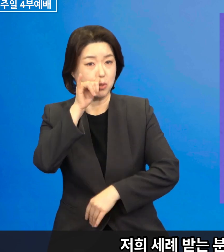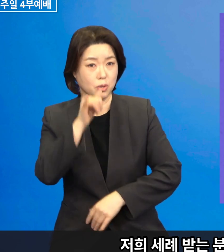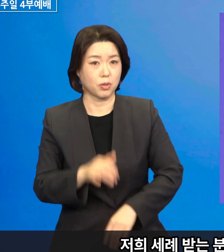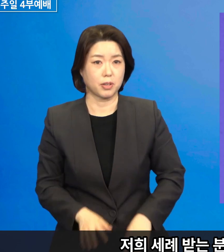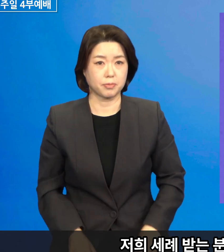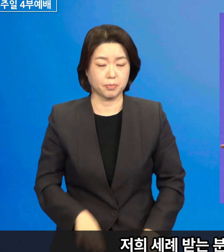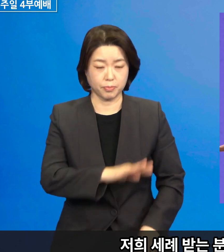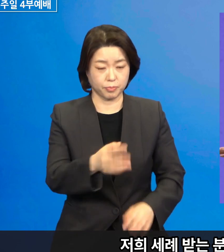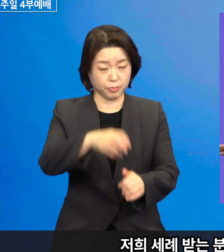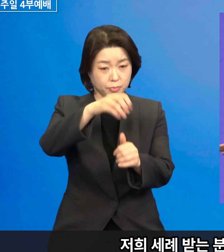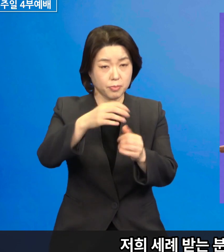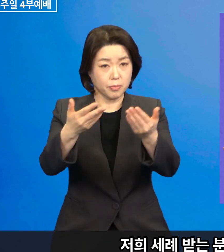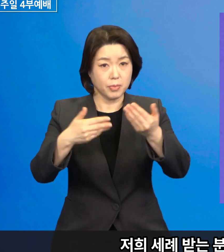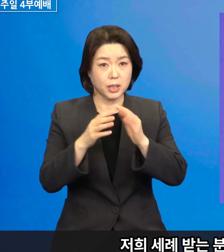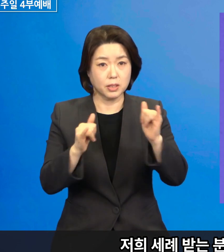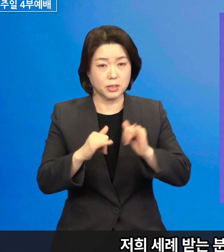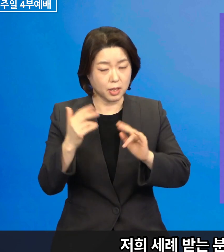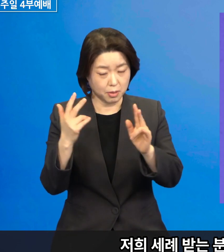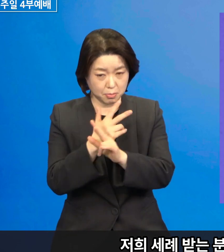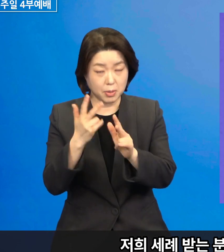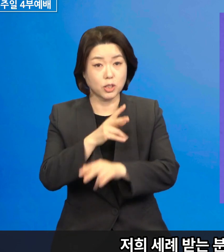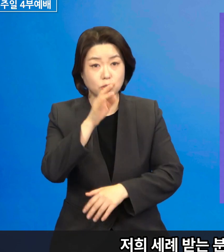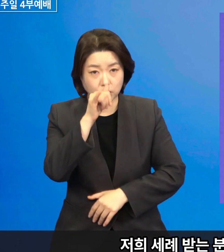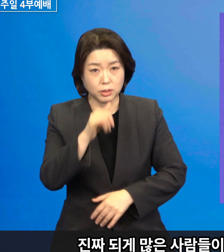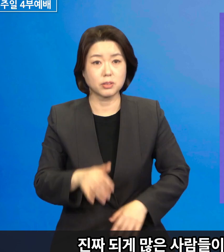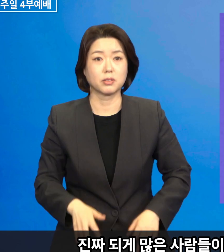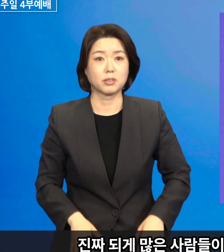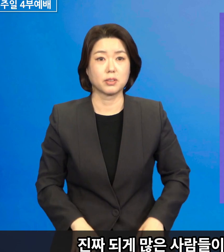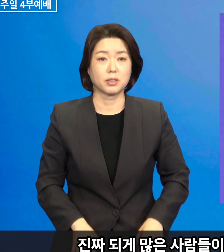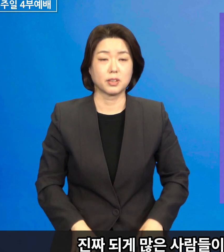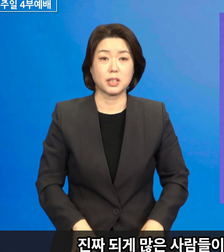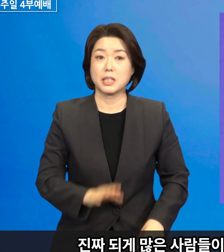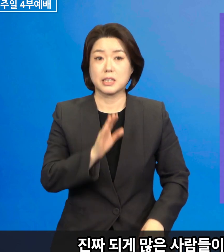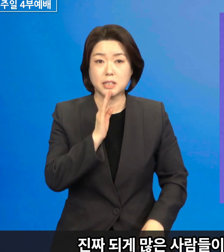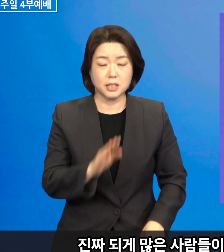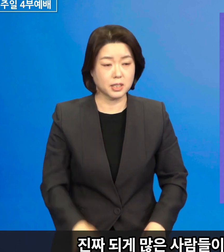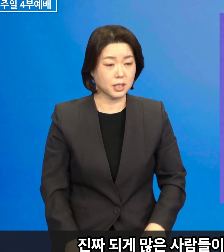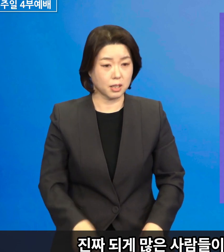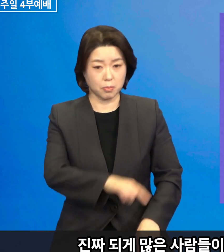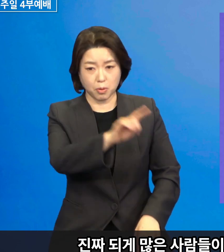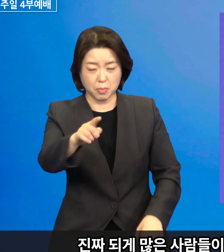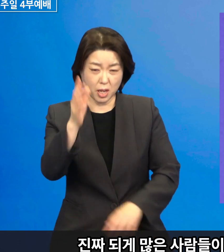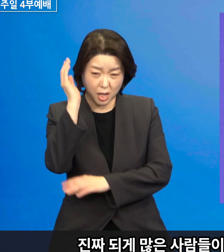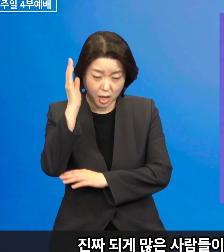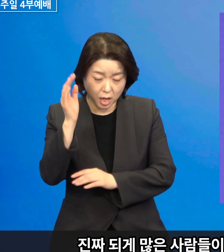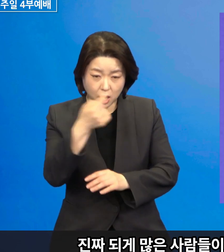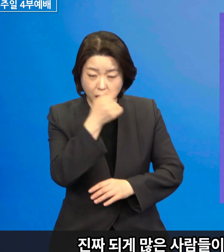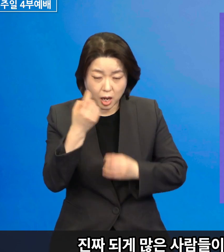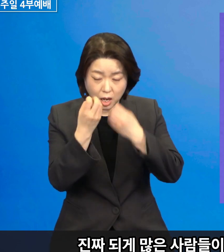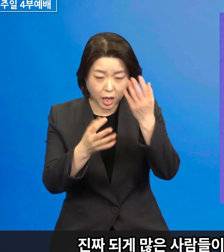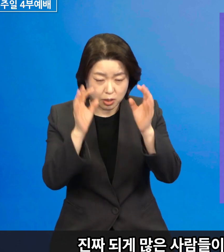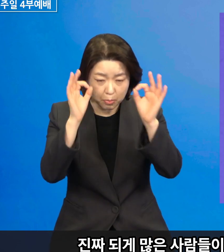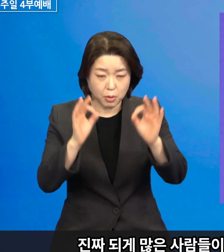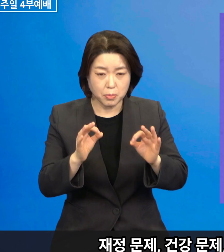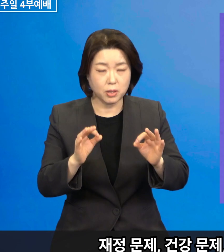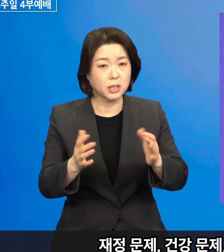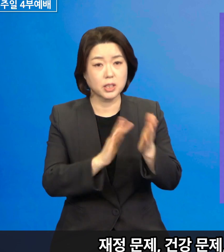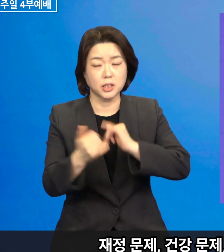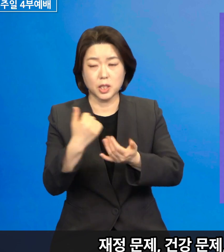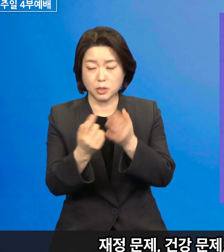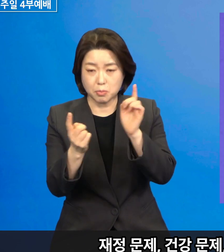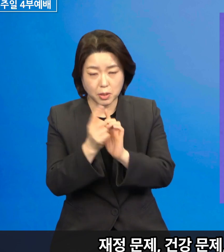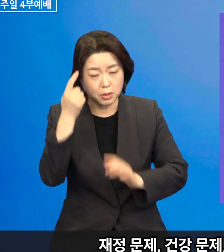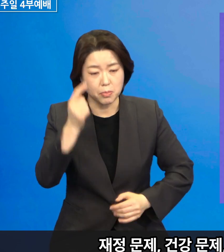저희 세례받는 분들 매주 거의 있지만 진짜 되게 많은 사람들이요, 왜 예수를 만나게 되느냐?